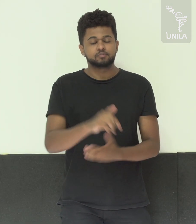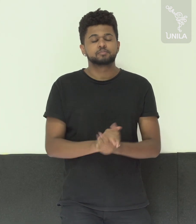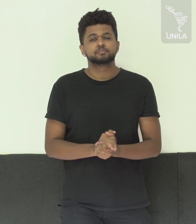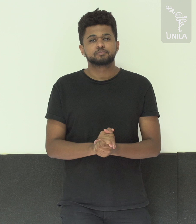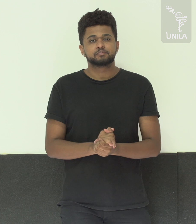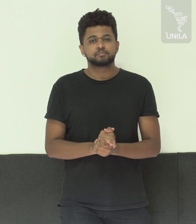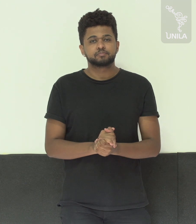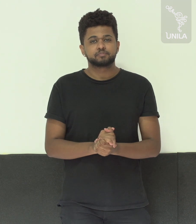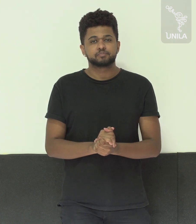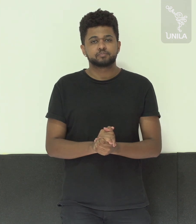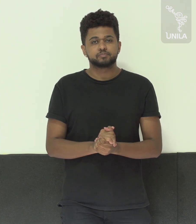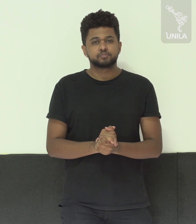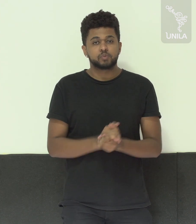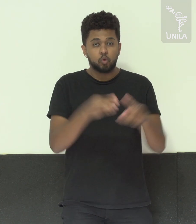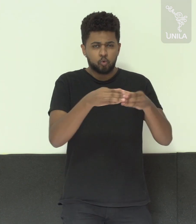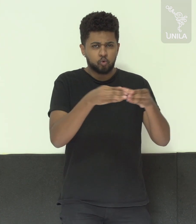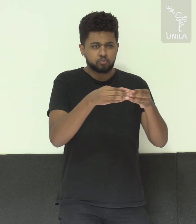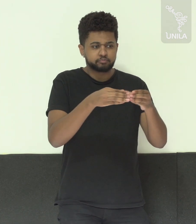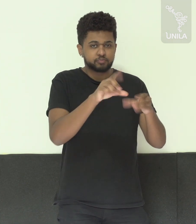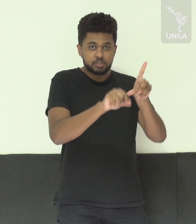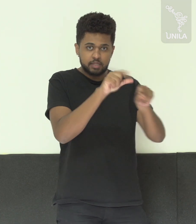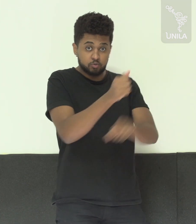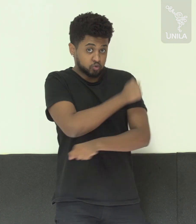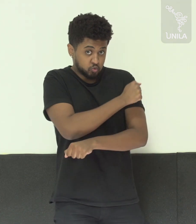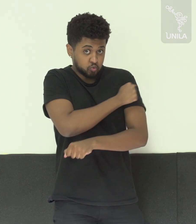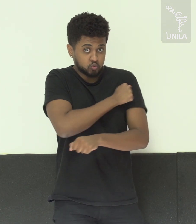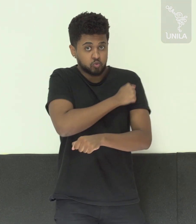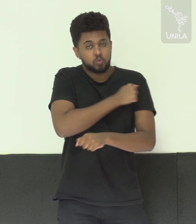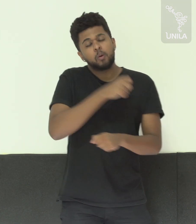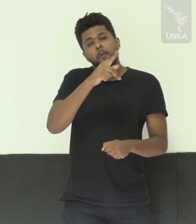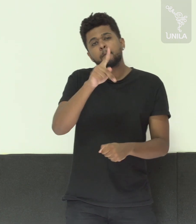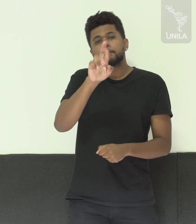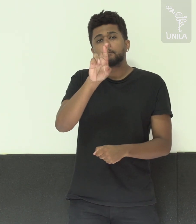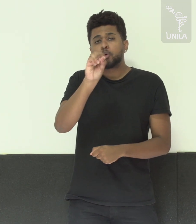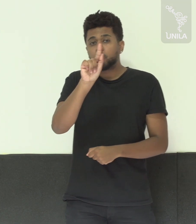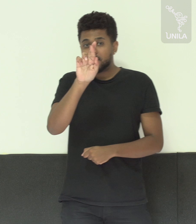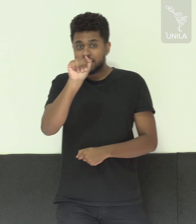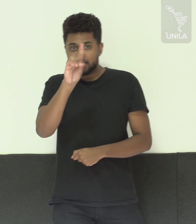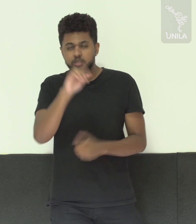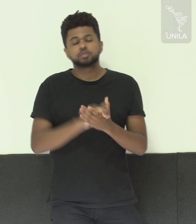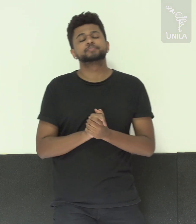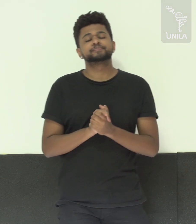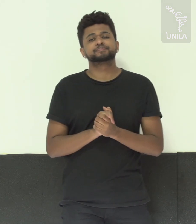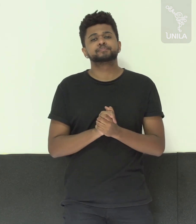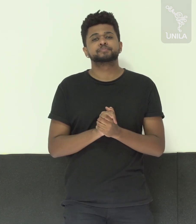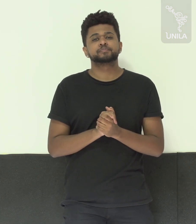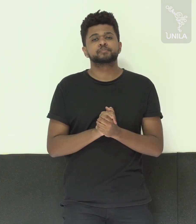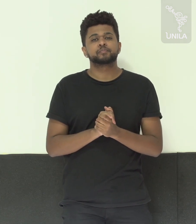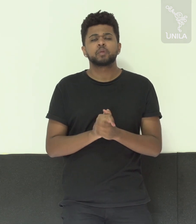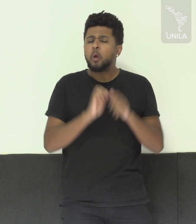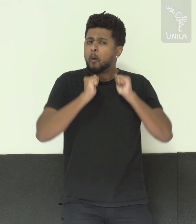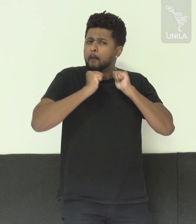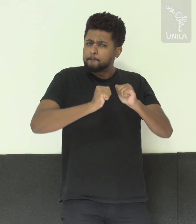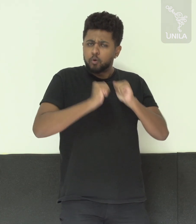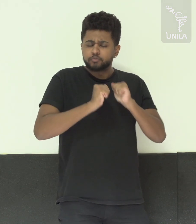12.7 O Departamento de Seleção de Alunos da Pró-Reitoria de Graduação, PROGRADE,